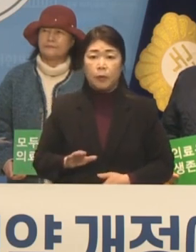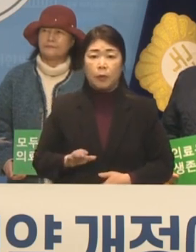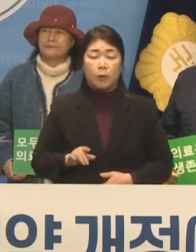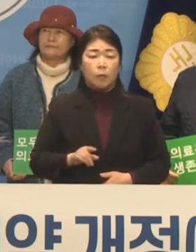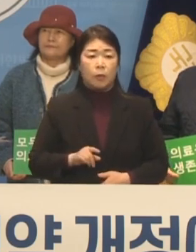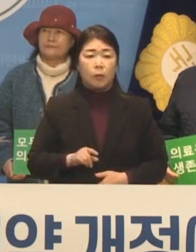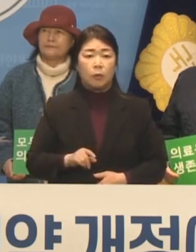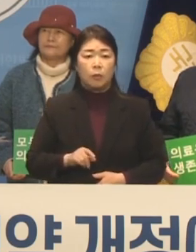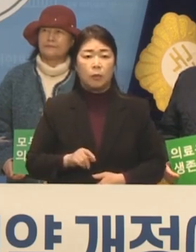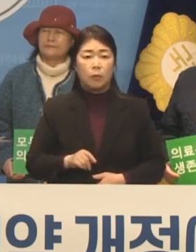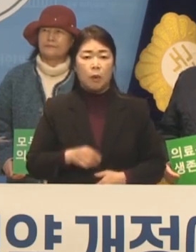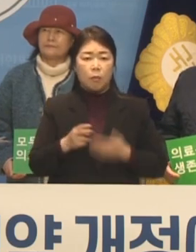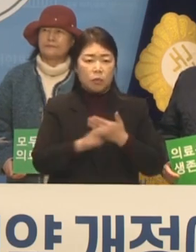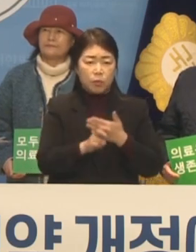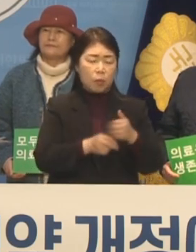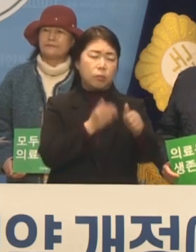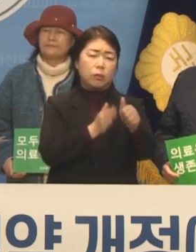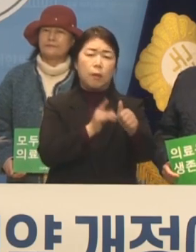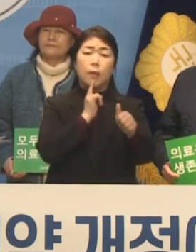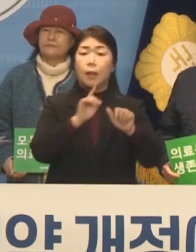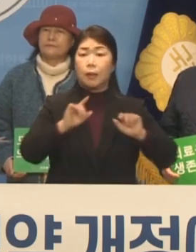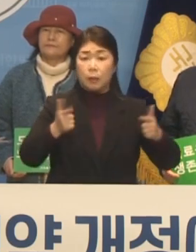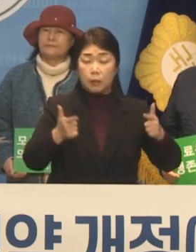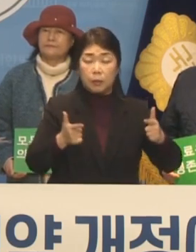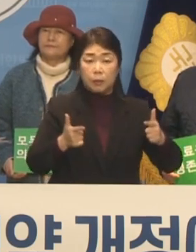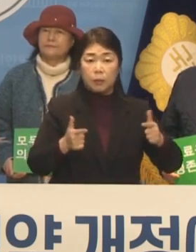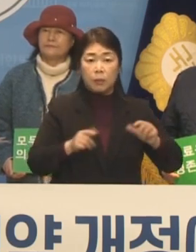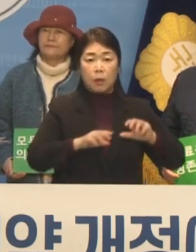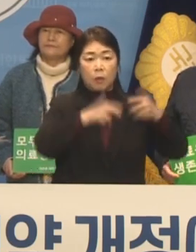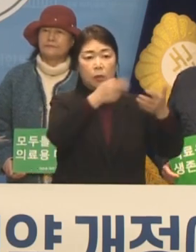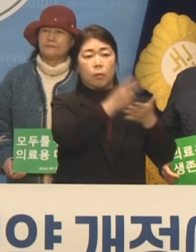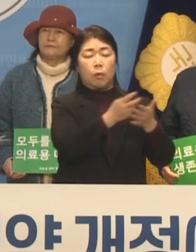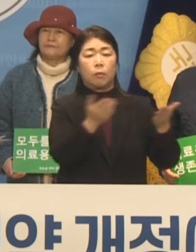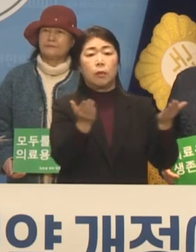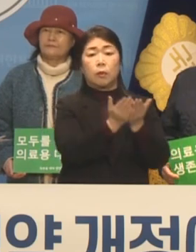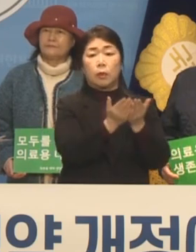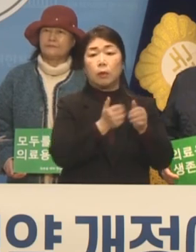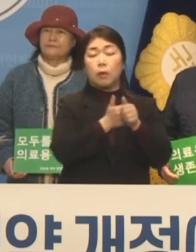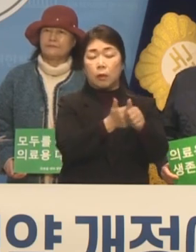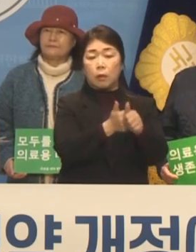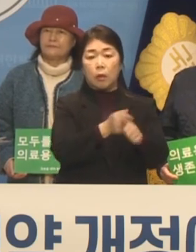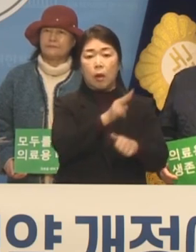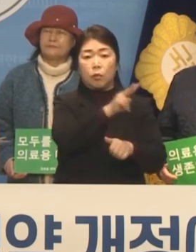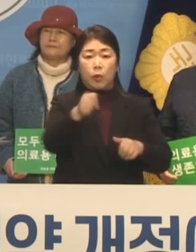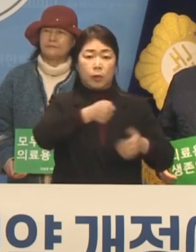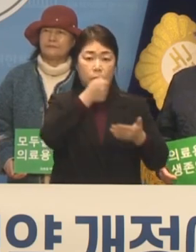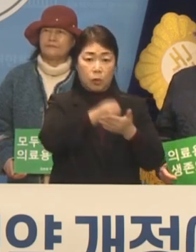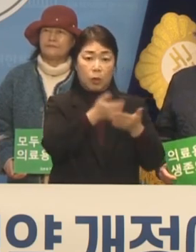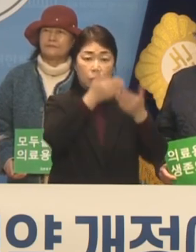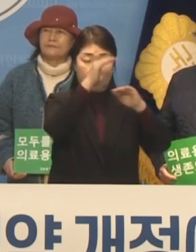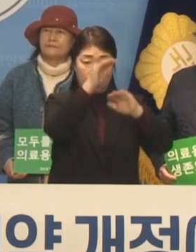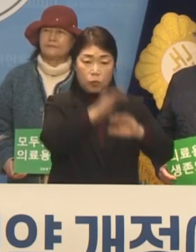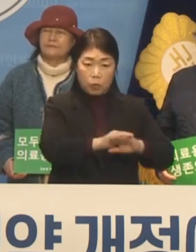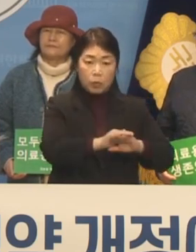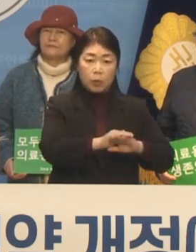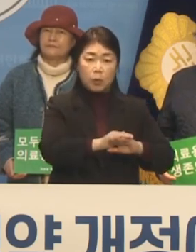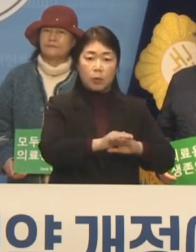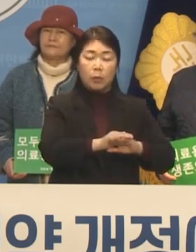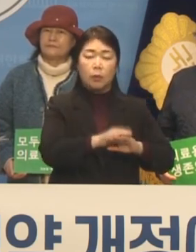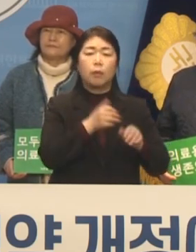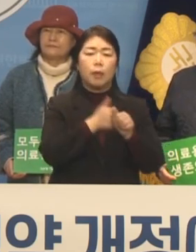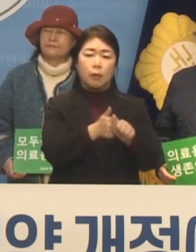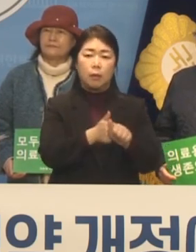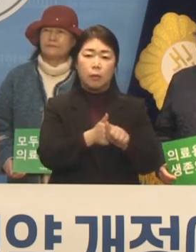잘못된 요구를 하는 게 아닙니다. 국제법에 따라 유엔이 개정한 그 국제협약대로 이 한국 정부가